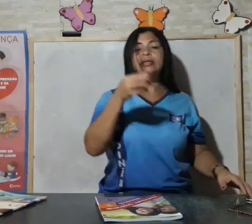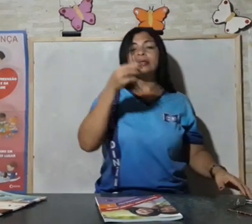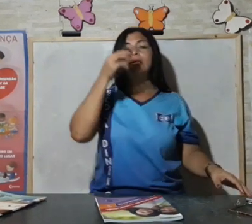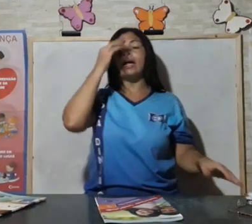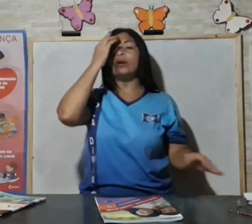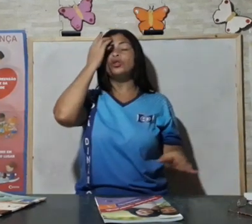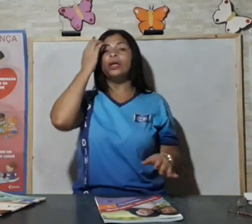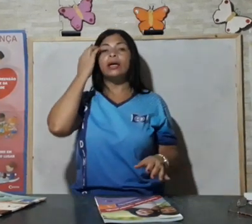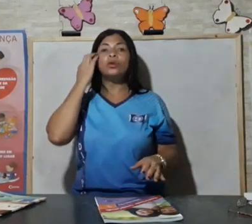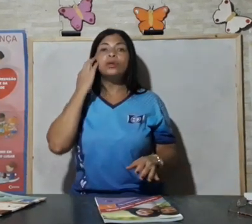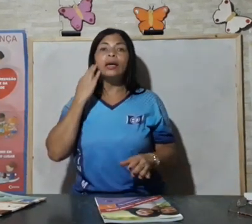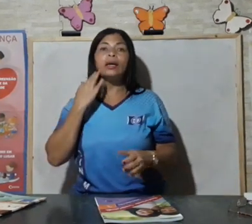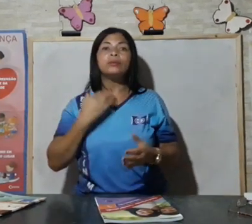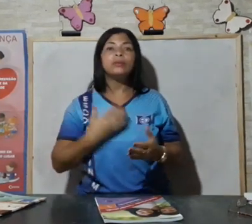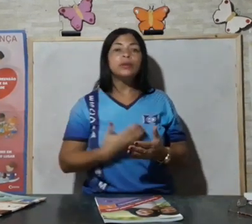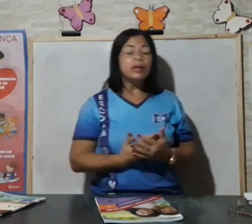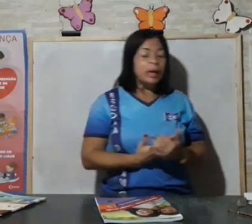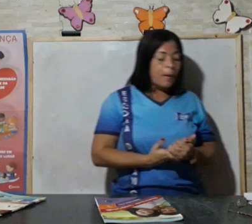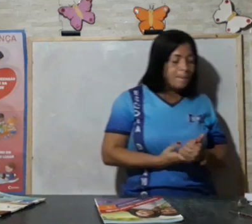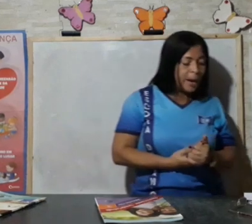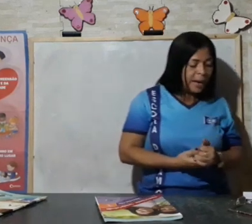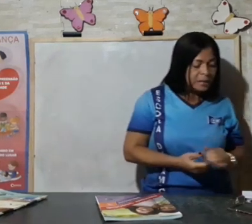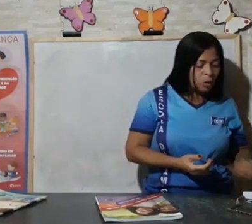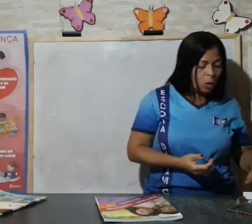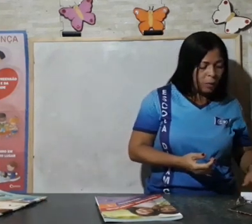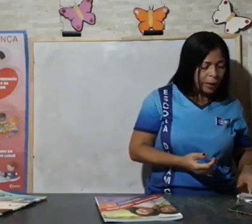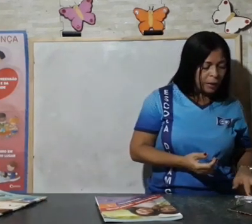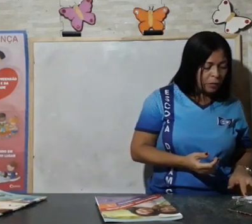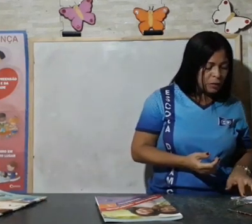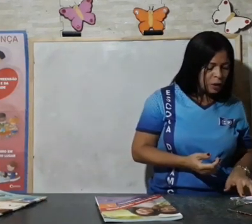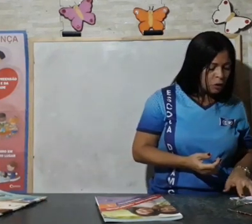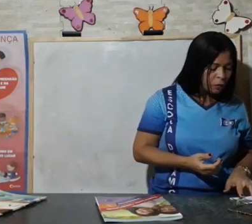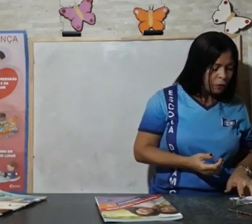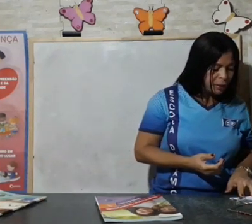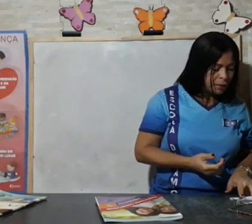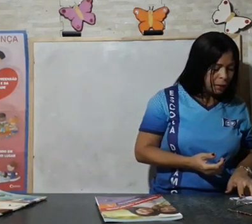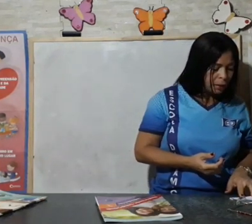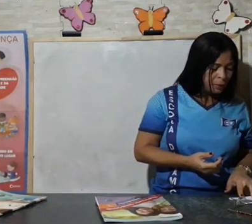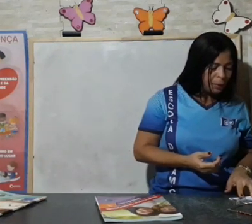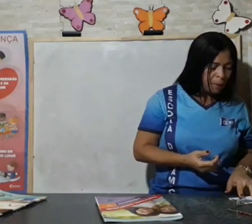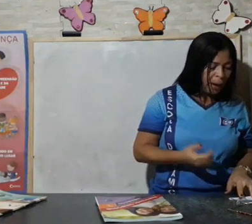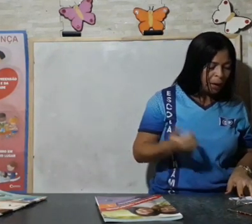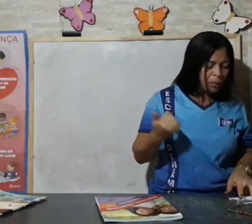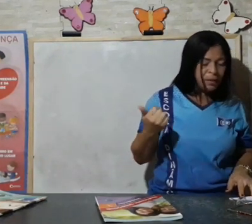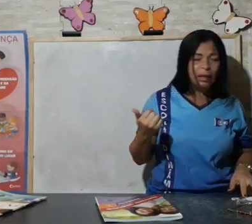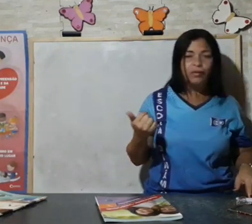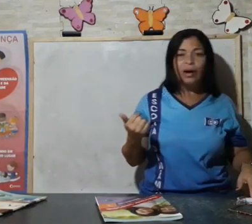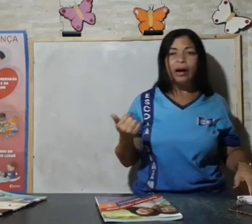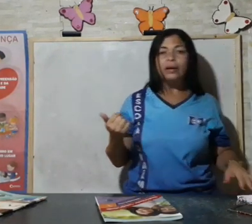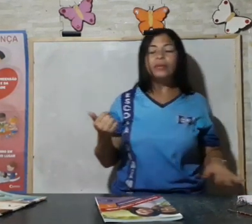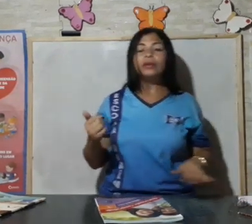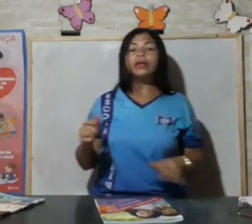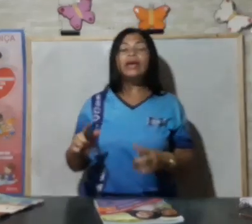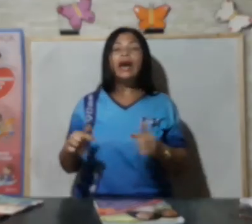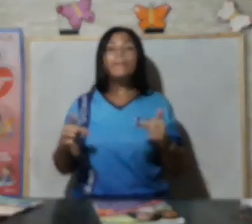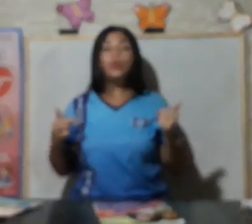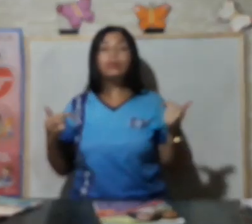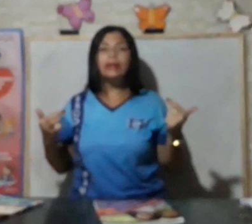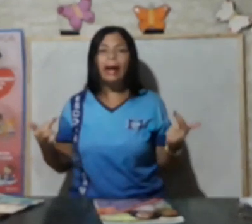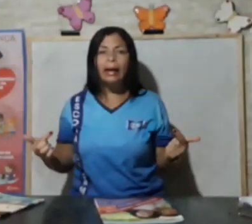têm lá os direitos dela. Mas como é que vocês vão fazer para observar e apontar